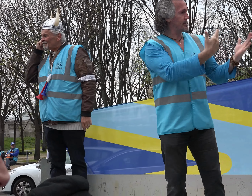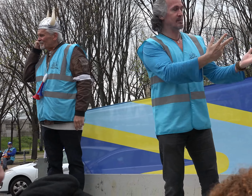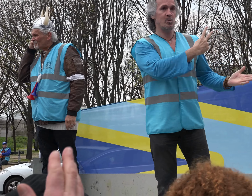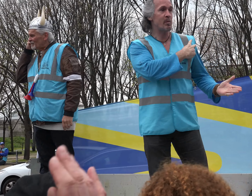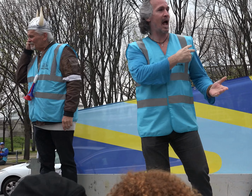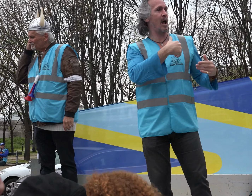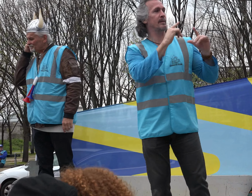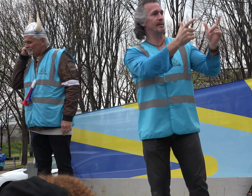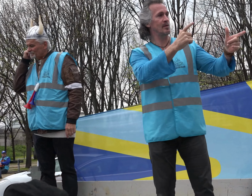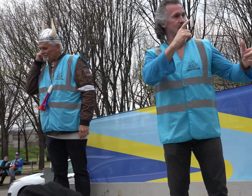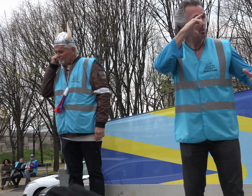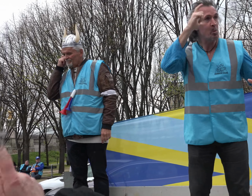Je suis un artiste comme l'Event.